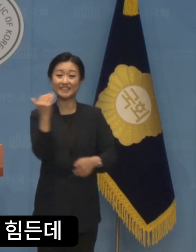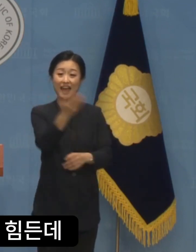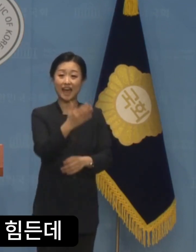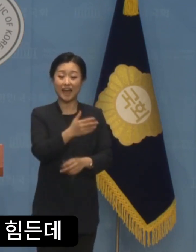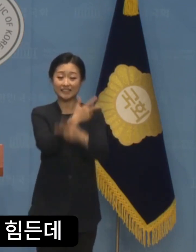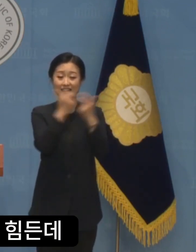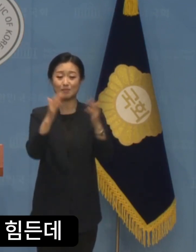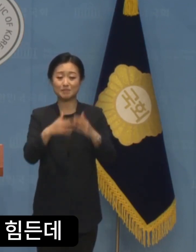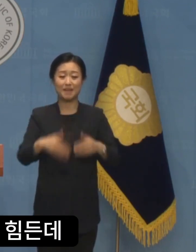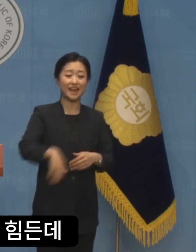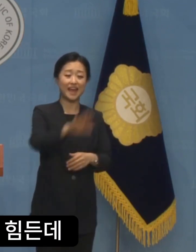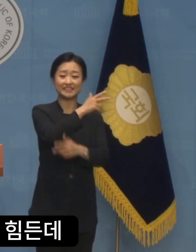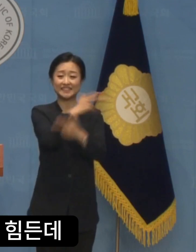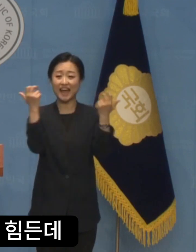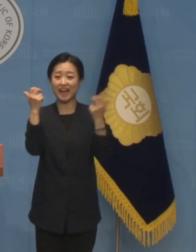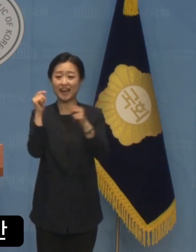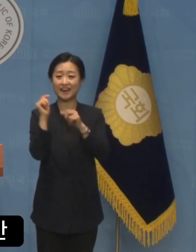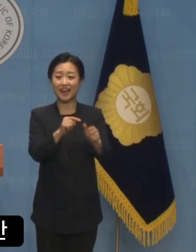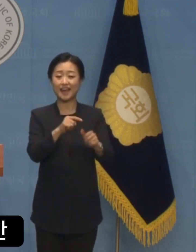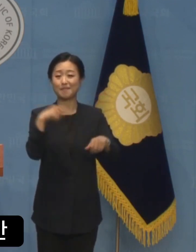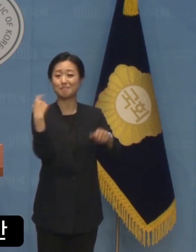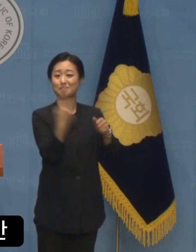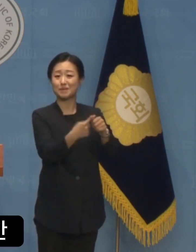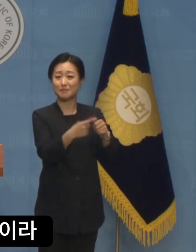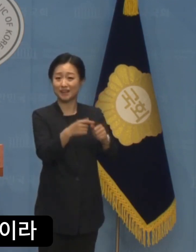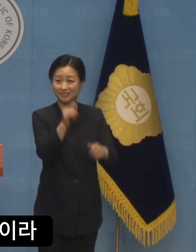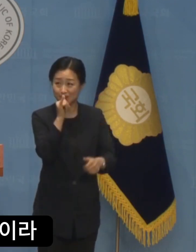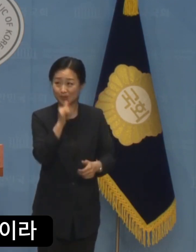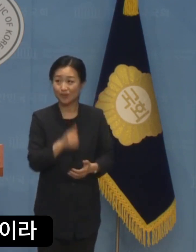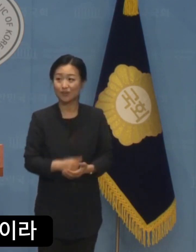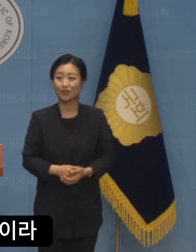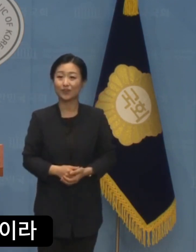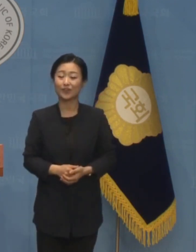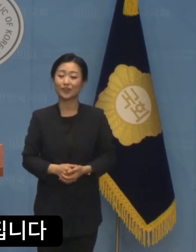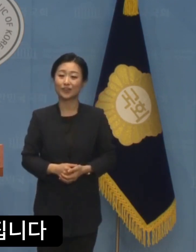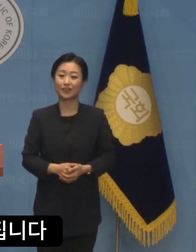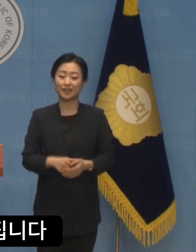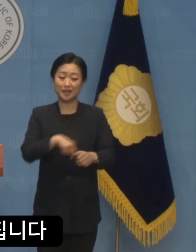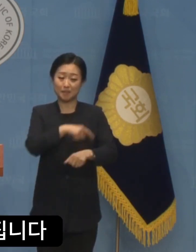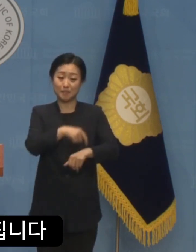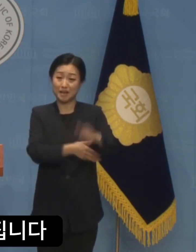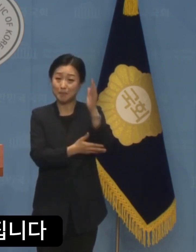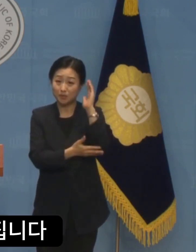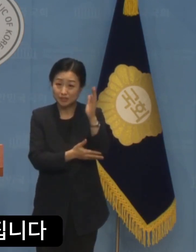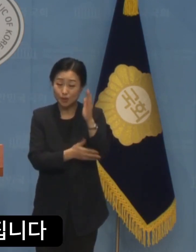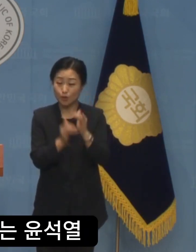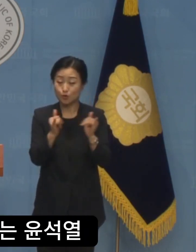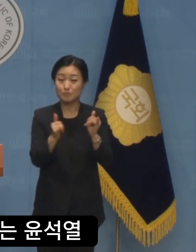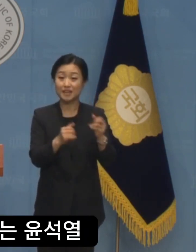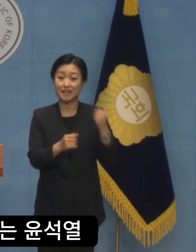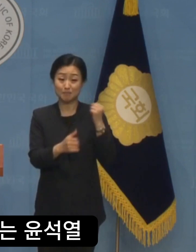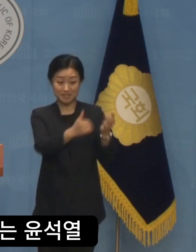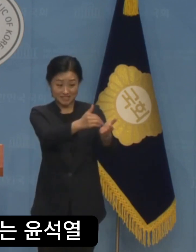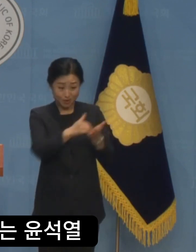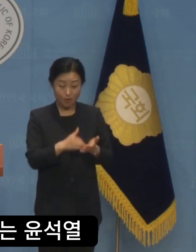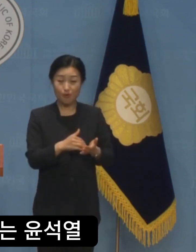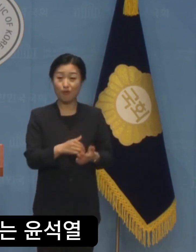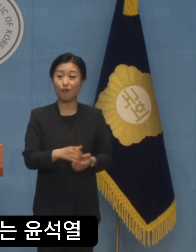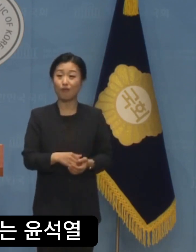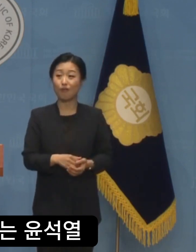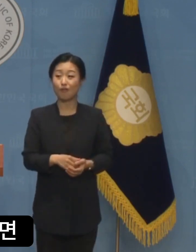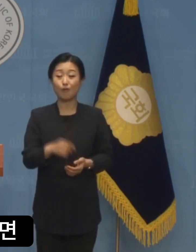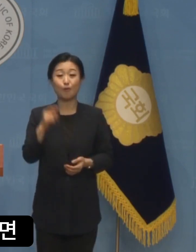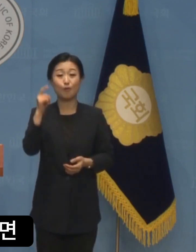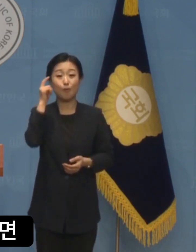싶습니다. 요즘 나라 안팎이 너무 힘든데 민생을 위한 법안 처리도 안 되는 상황이라 더욱 답답함이 느껴집니다. 국민 경제를 나몰라라